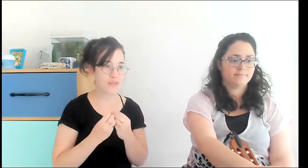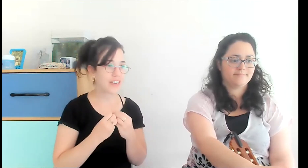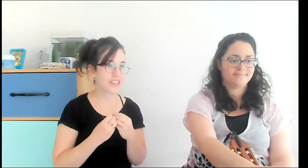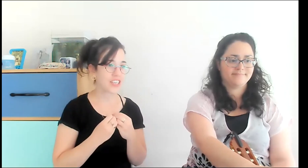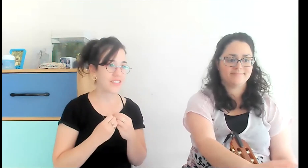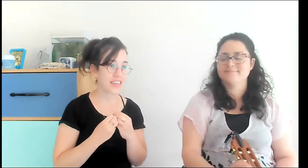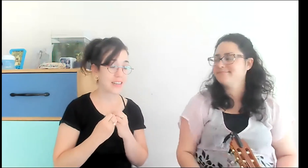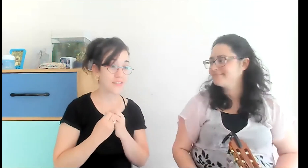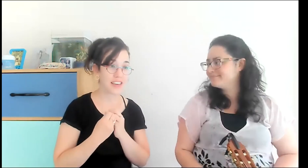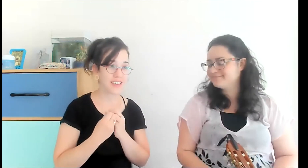את השיר,